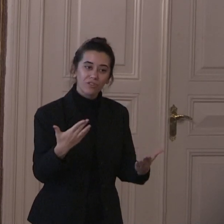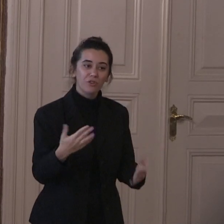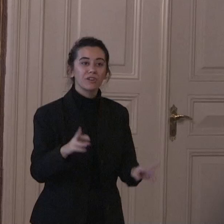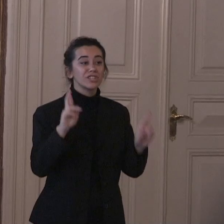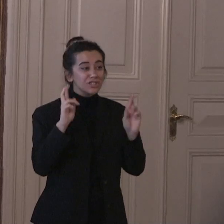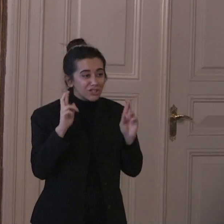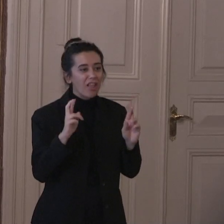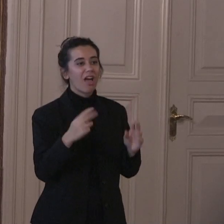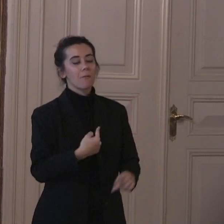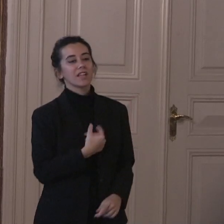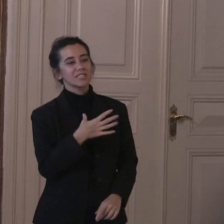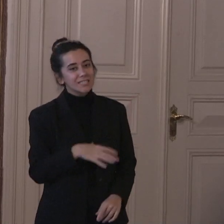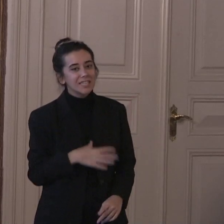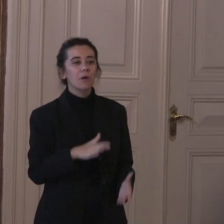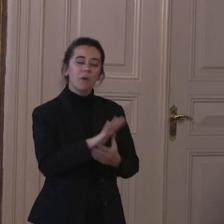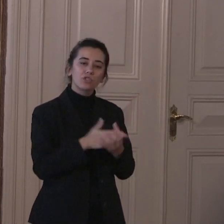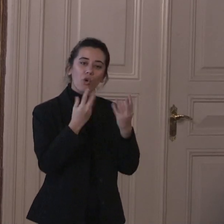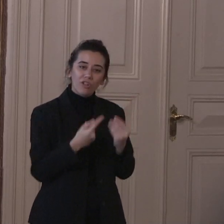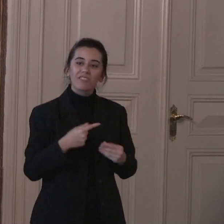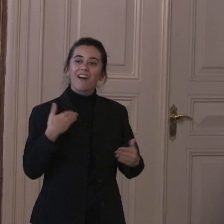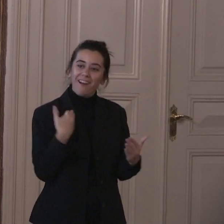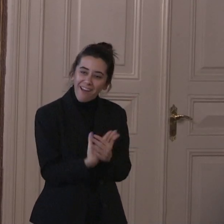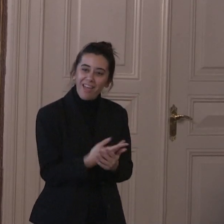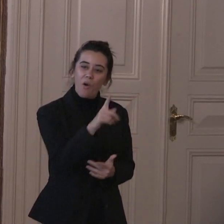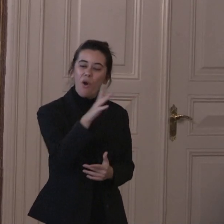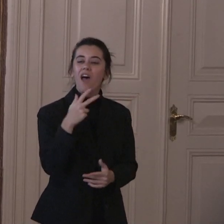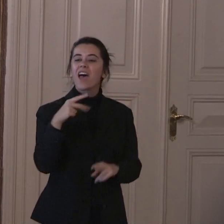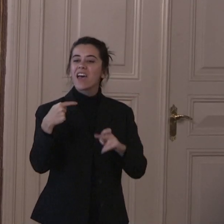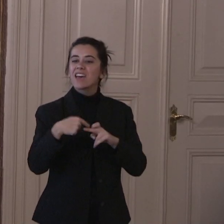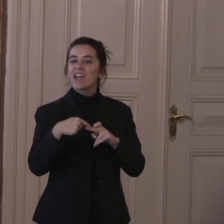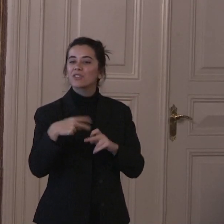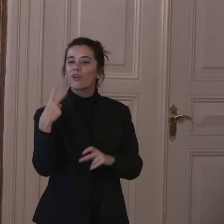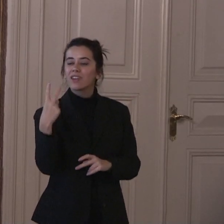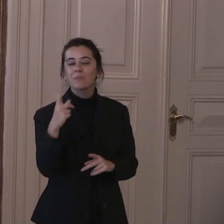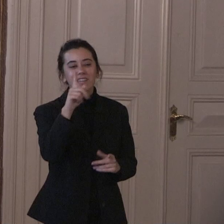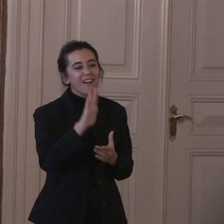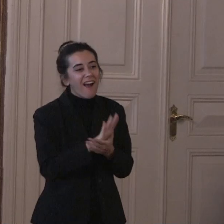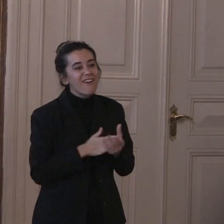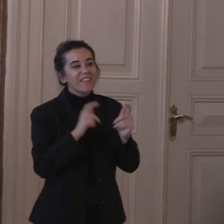mezun olana kadar da rektör hocamla bir daha kahvaltı yapma ihtiyacı duymam. Böyle.